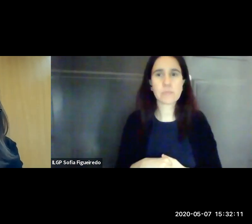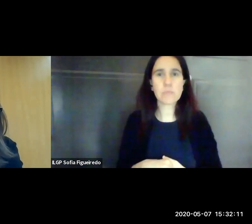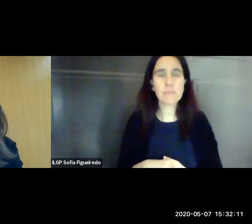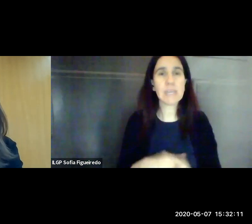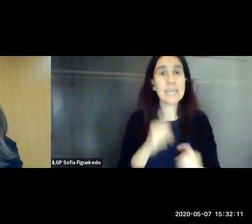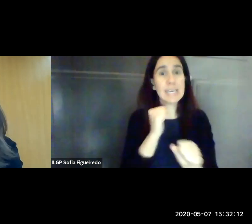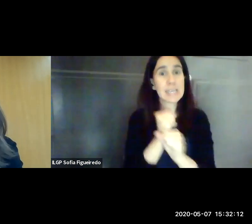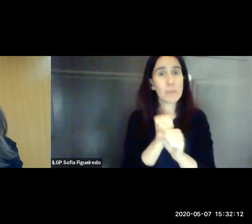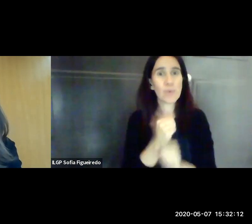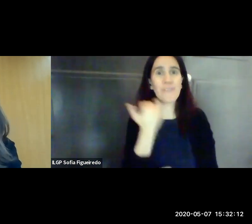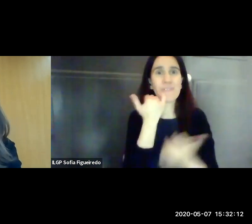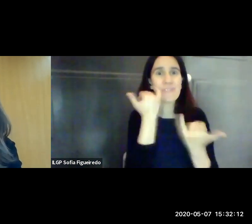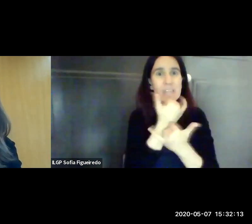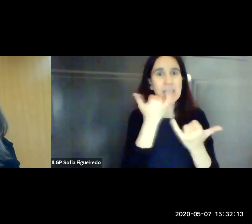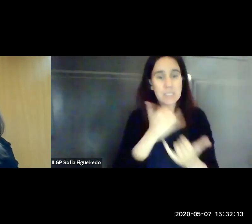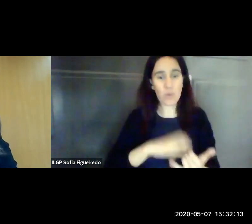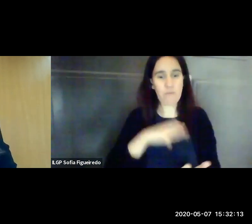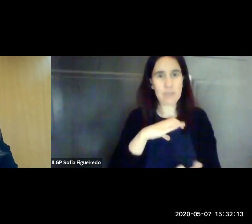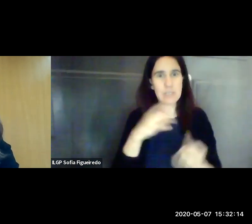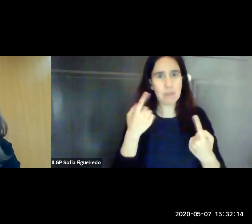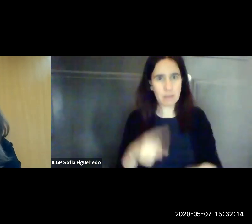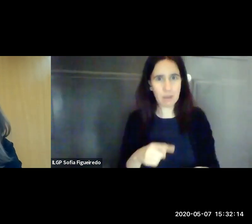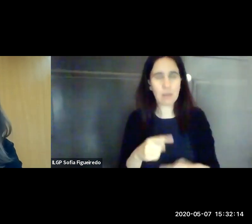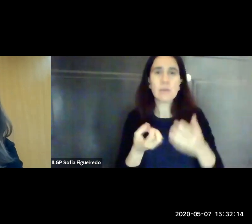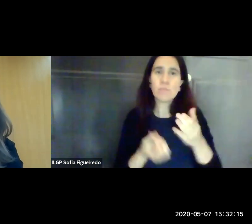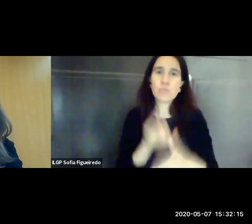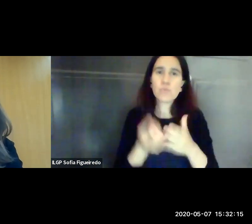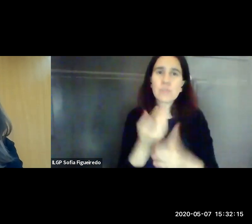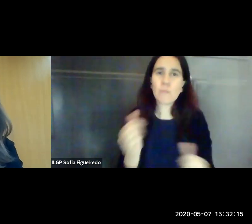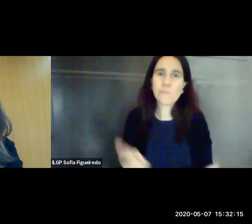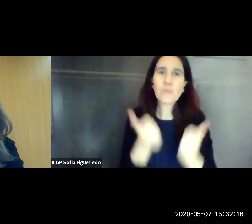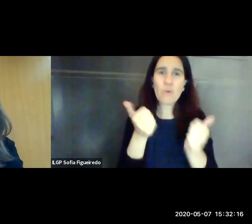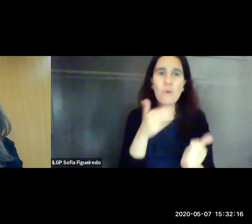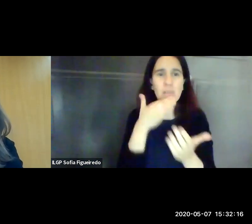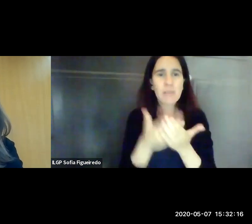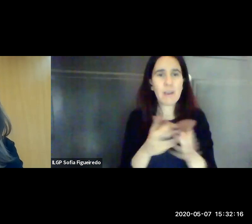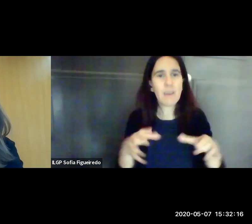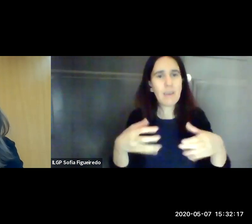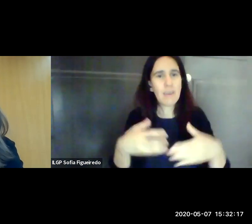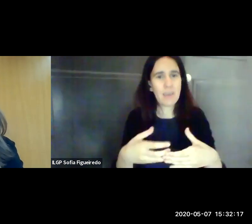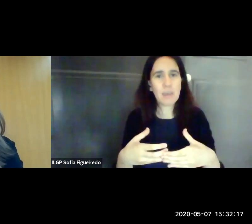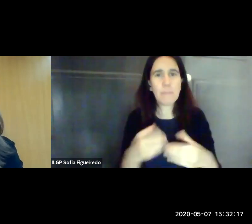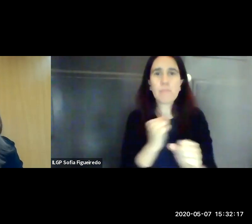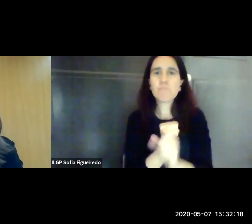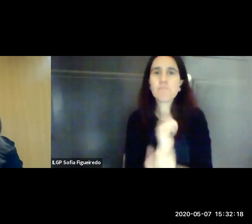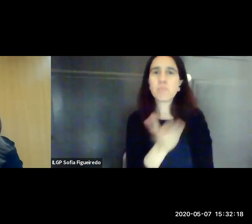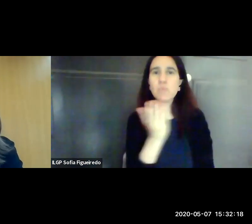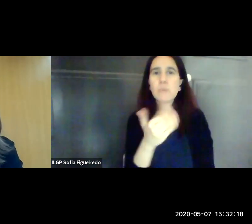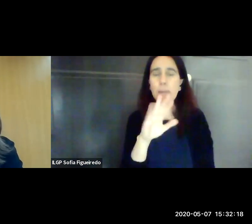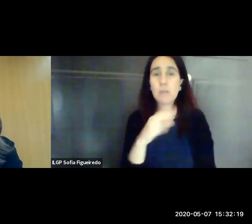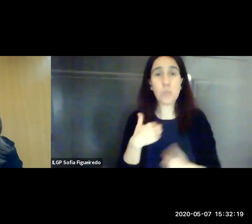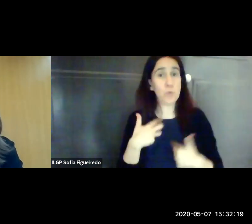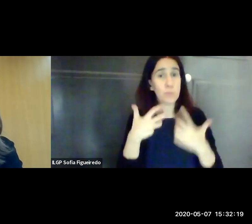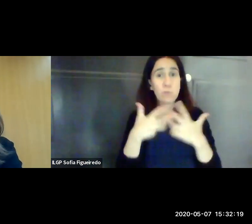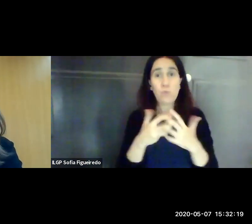e confiantes produzem melhor e tornam-se a equipa mais produtiva. Não tenho dúvida que os trabalhadores